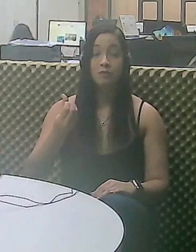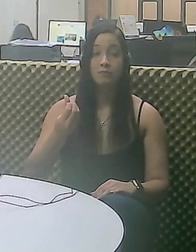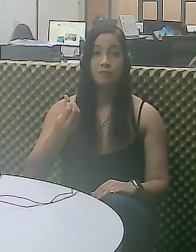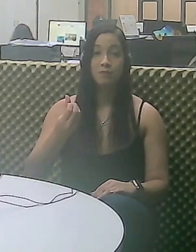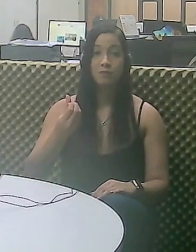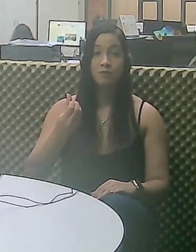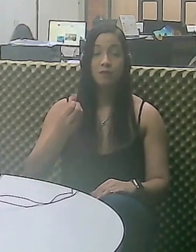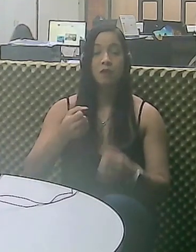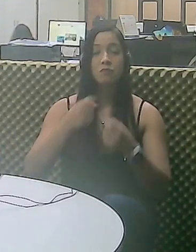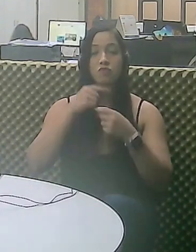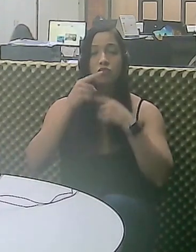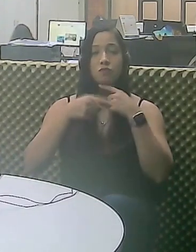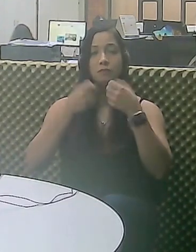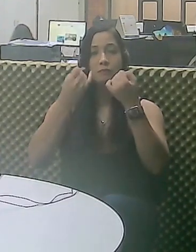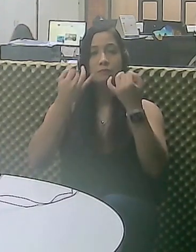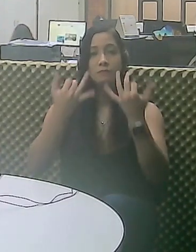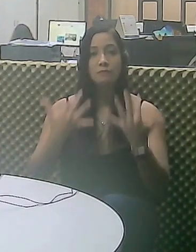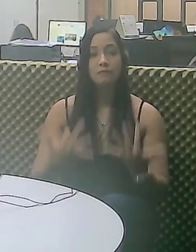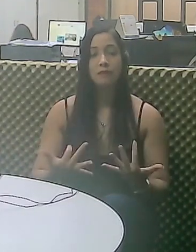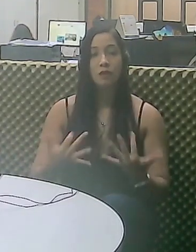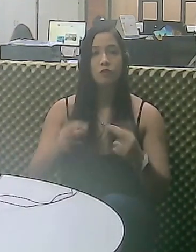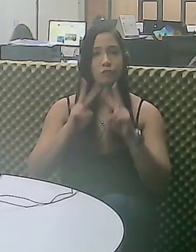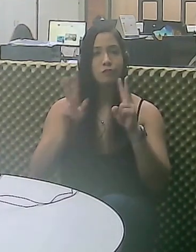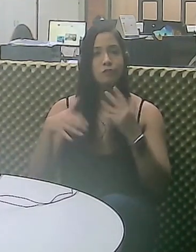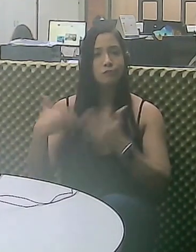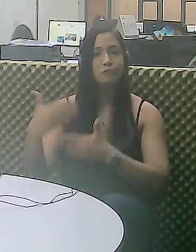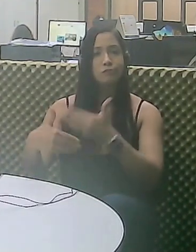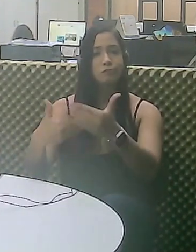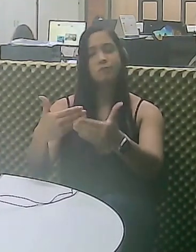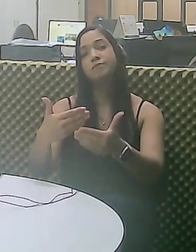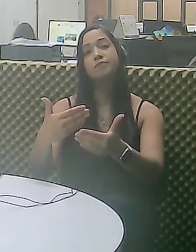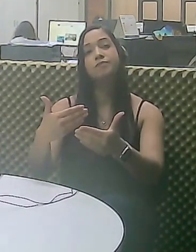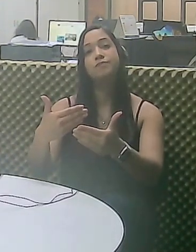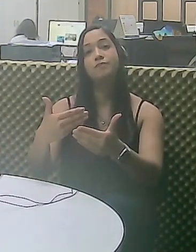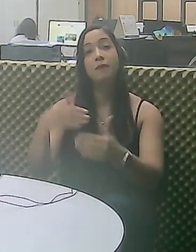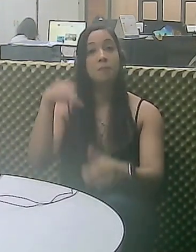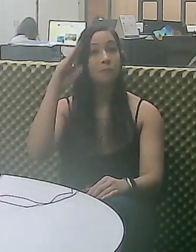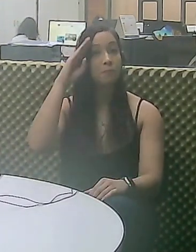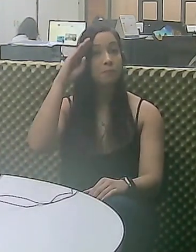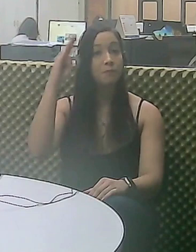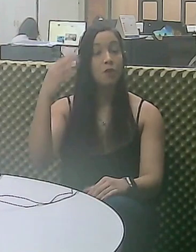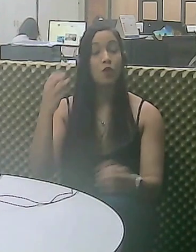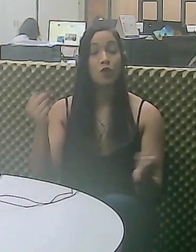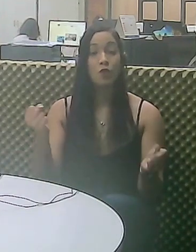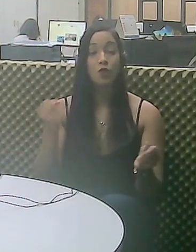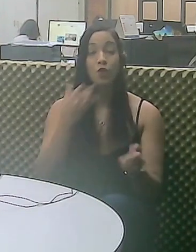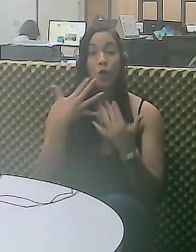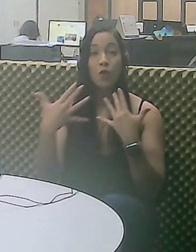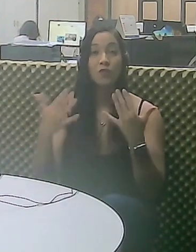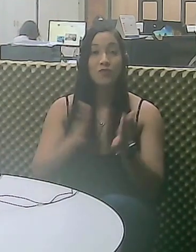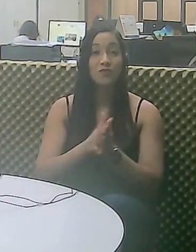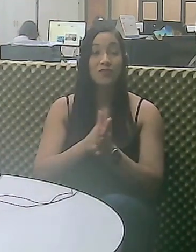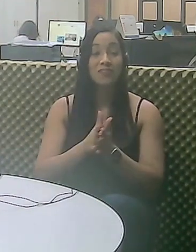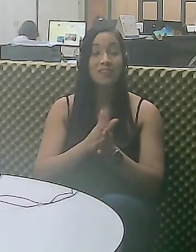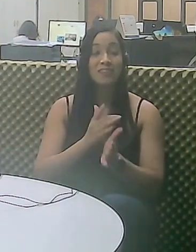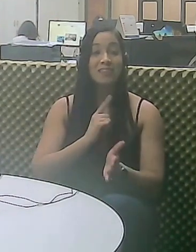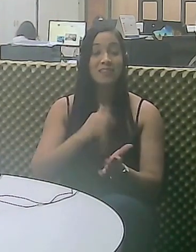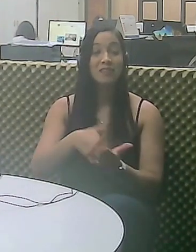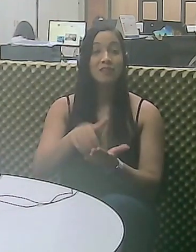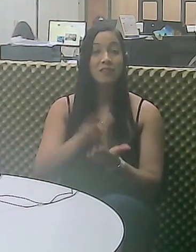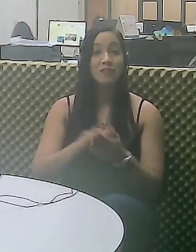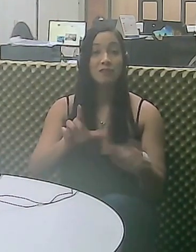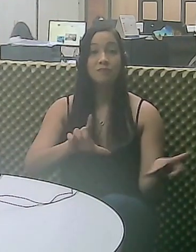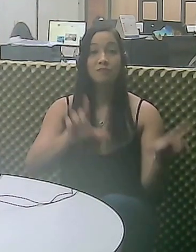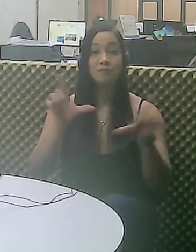3239-2746 para esclarecer quaisquer dúvidas sobre o procedimento. Entre as principais novidades, a nota fiscal exige